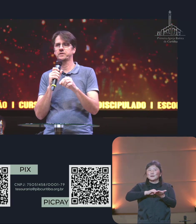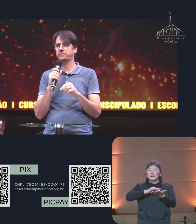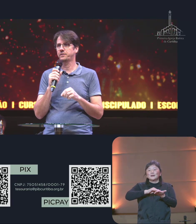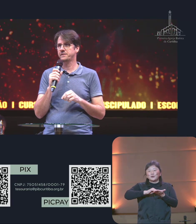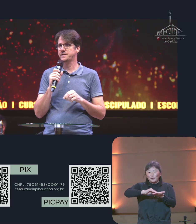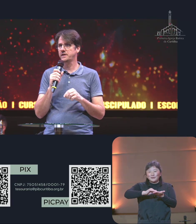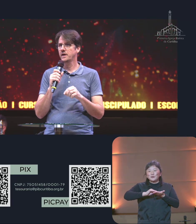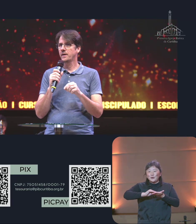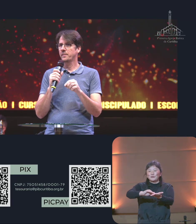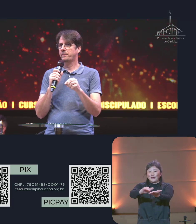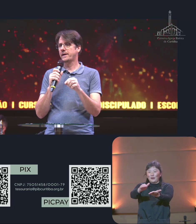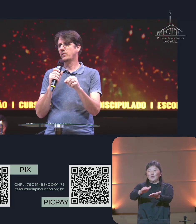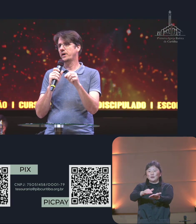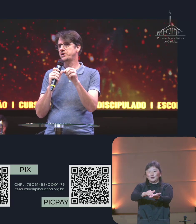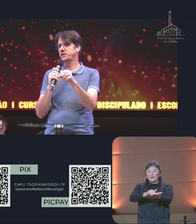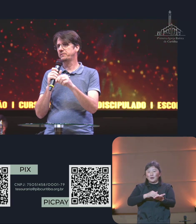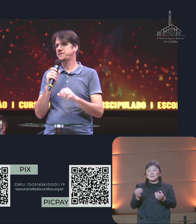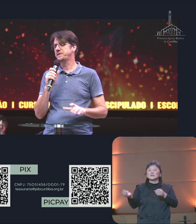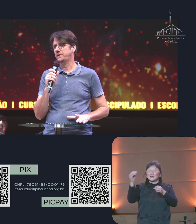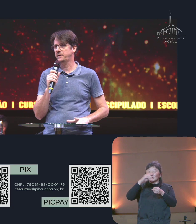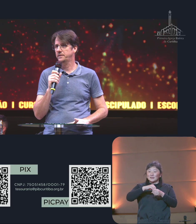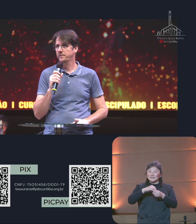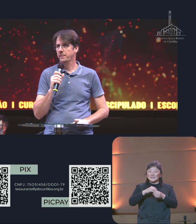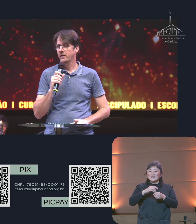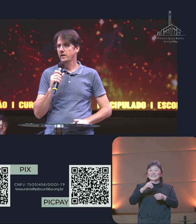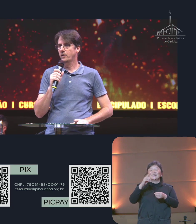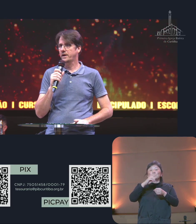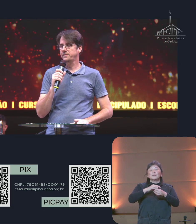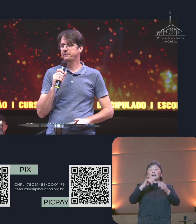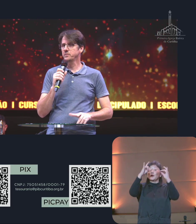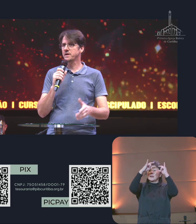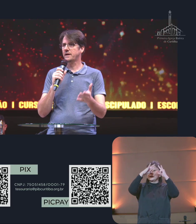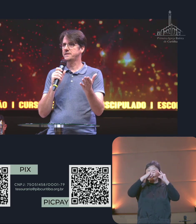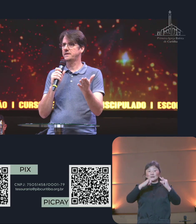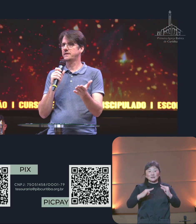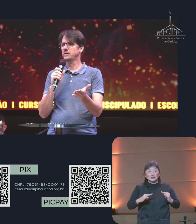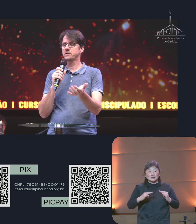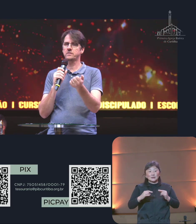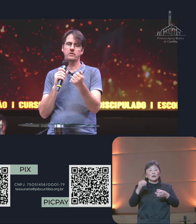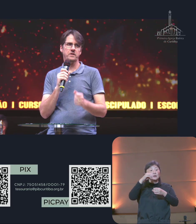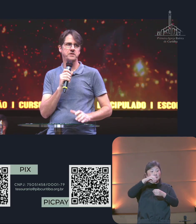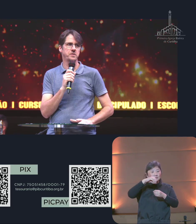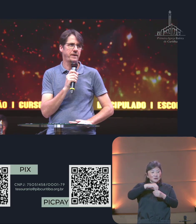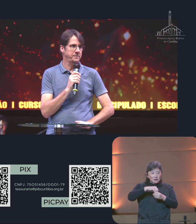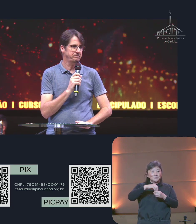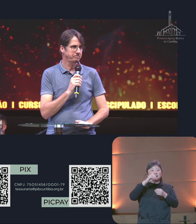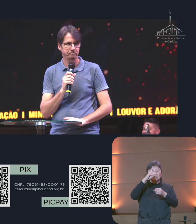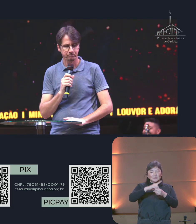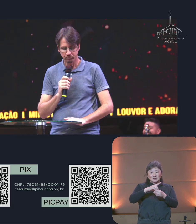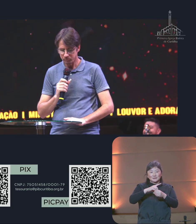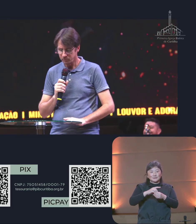oferta que você for fazer para o retiro eficiente. Ok? Vamos agradecer a Deus. Coloque-se de